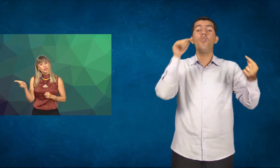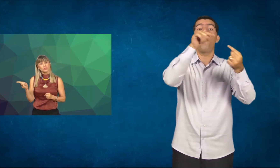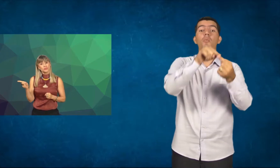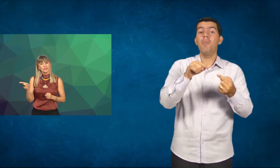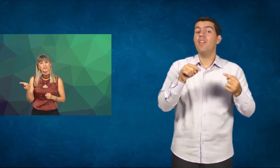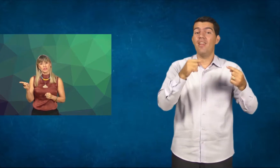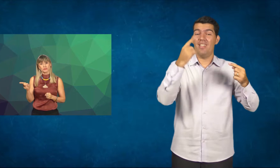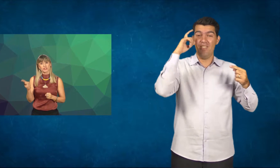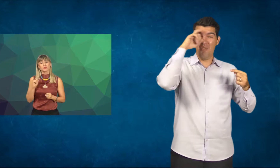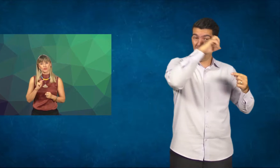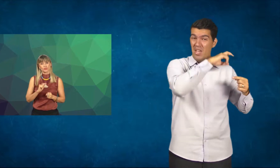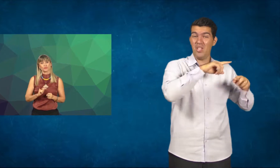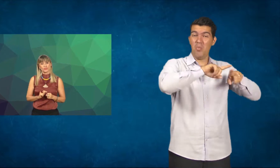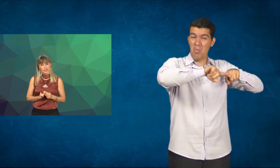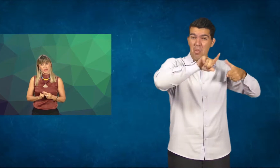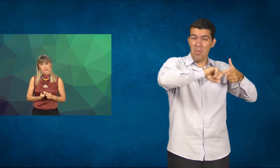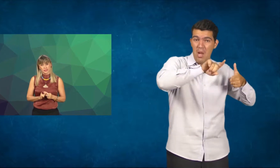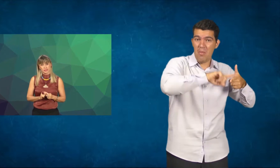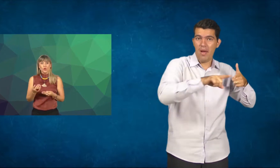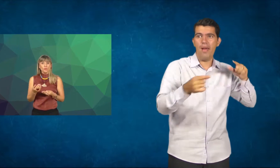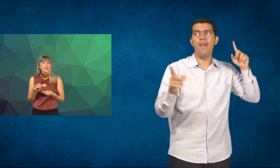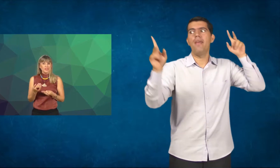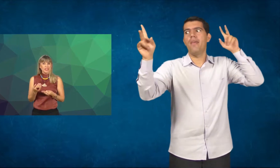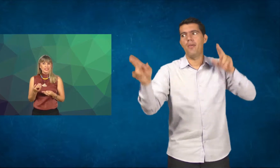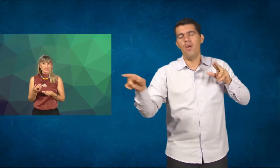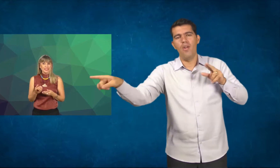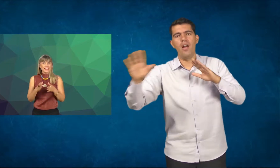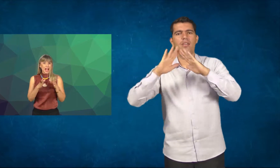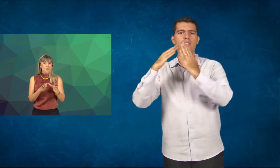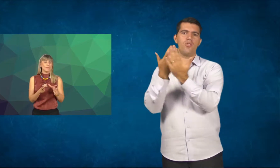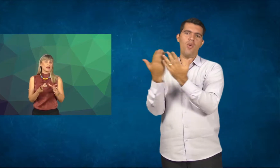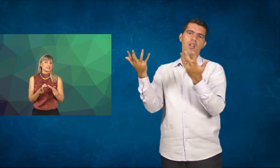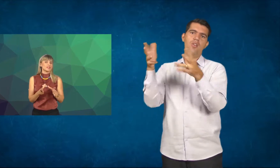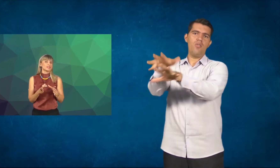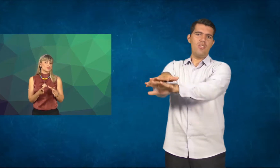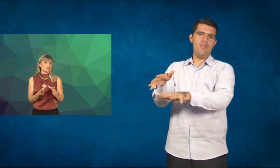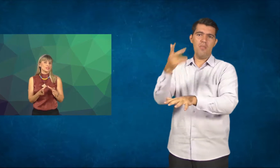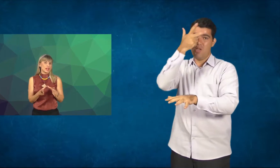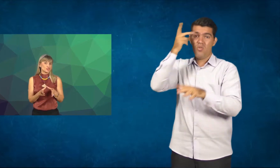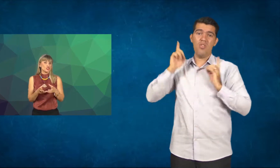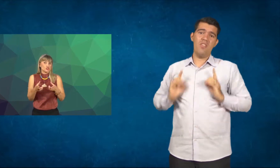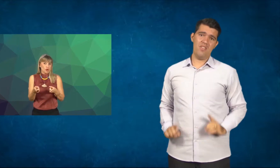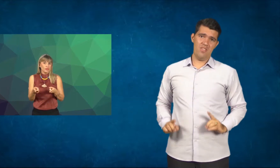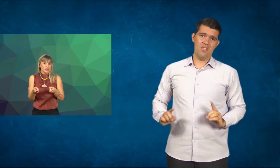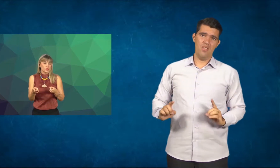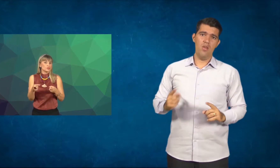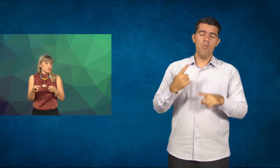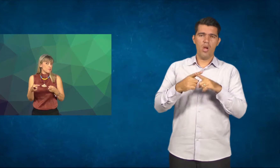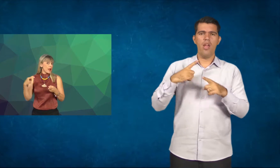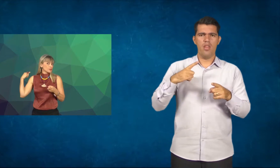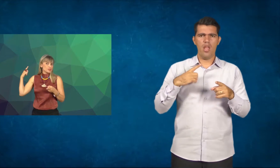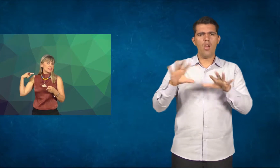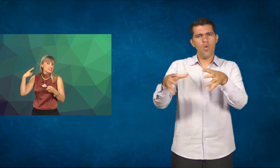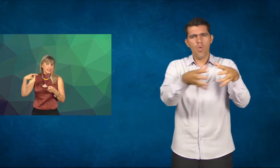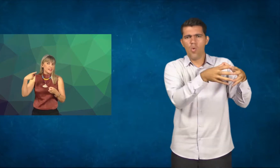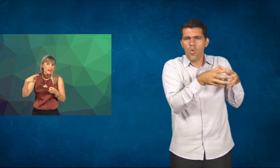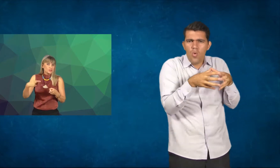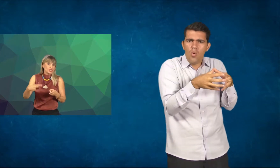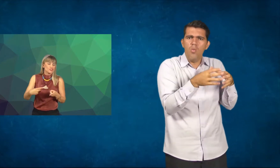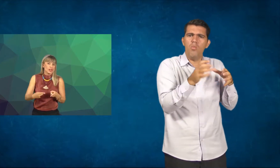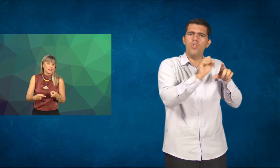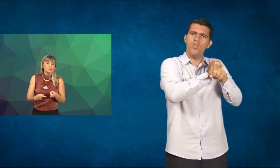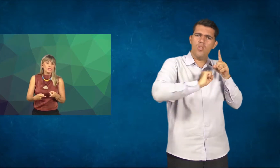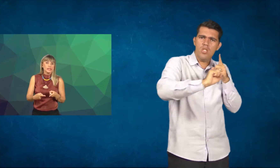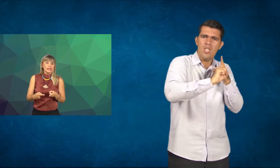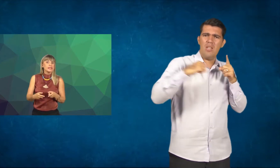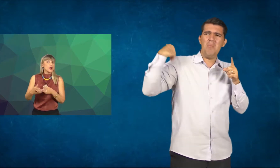desafios da escola inclusiva para as pessoas com deficiência. Uma vez que há uma parcela da sociedade que sofre com os impactos desse